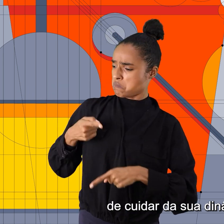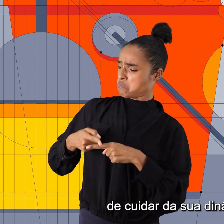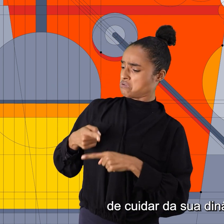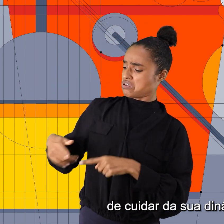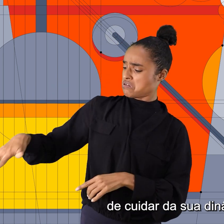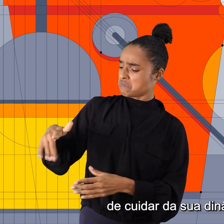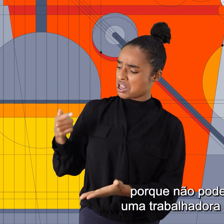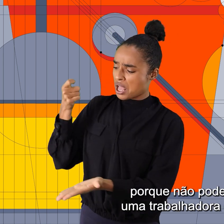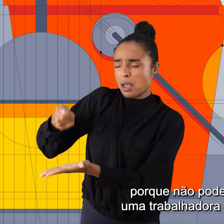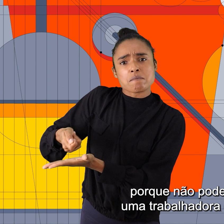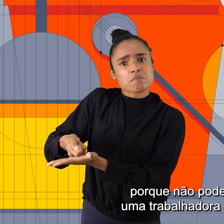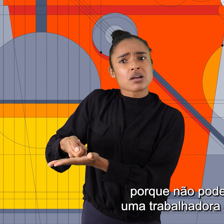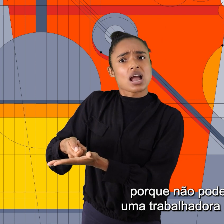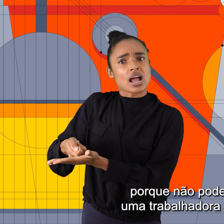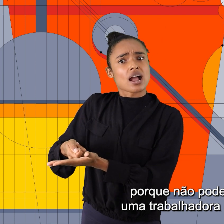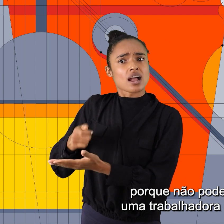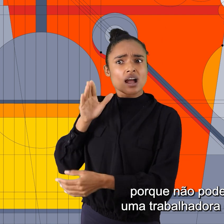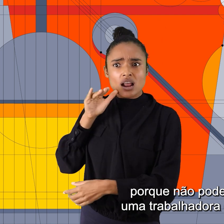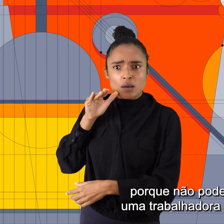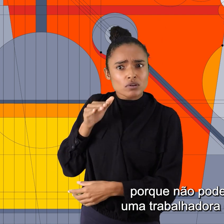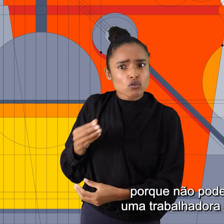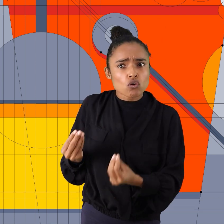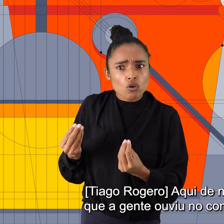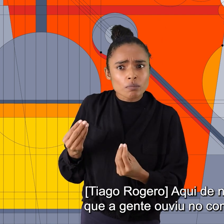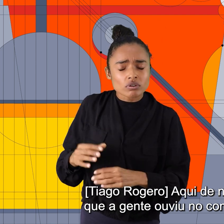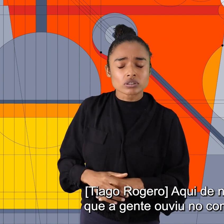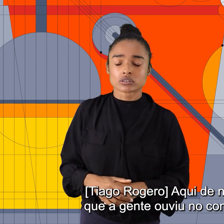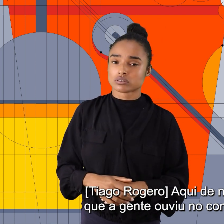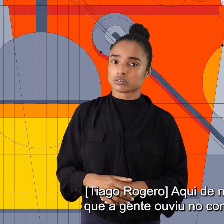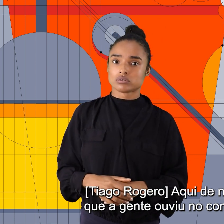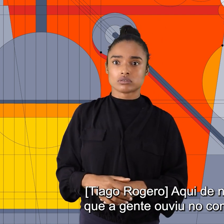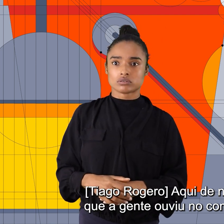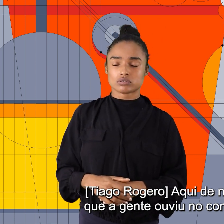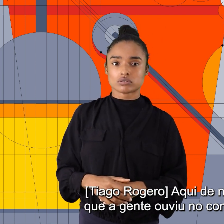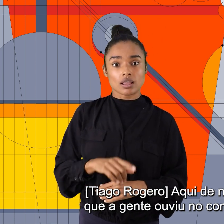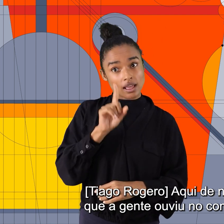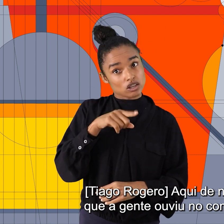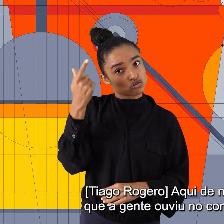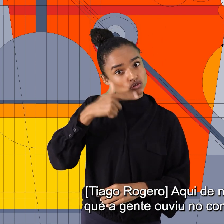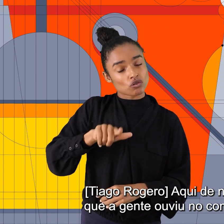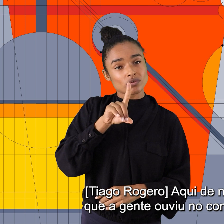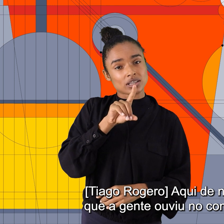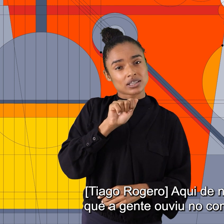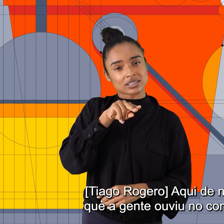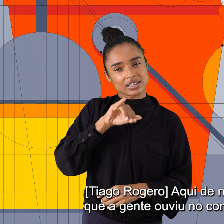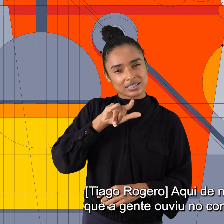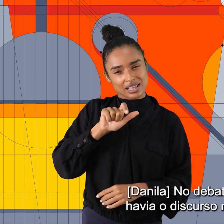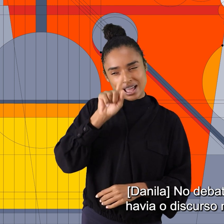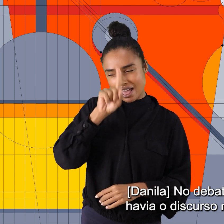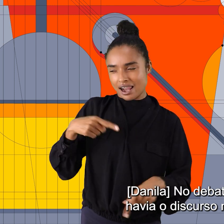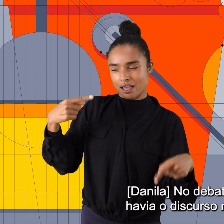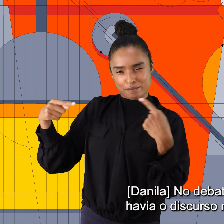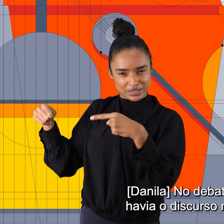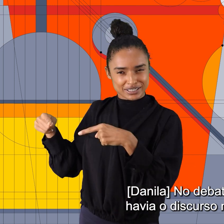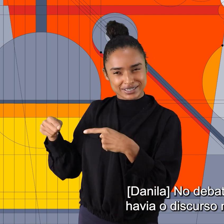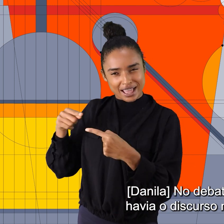dessa dinâmica familiar porque não poderia pagar uma trabalhadora doméstica. Aqui de novo a Danila Cal, que a gente ouviu no começo do episódio. No